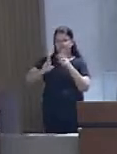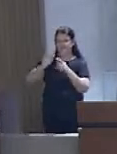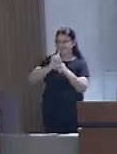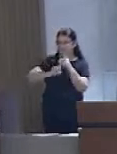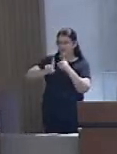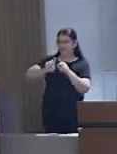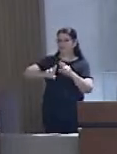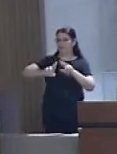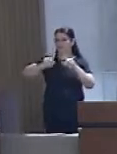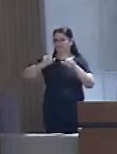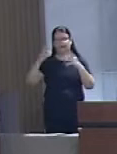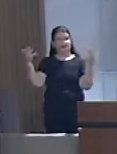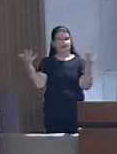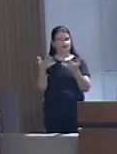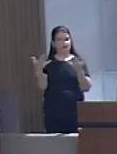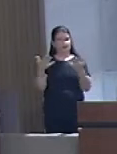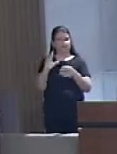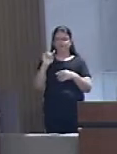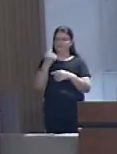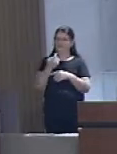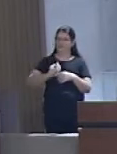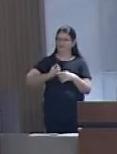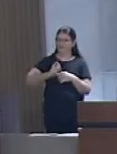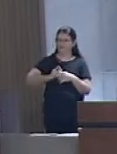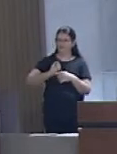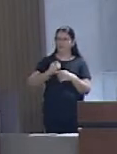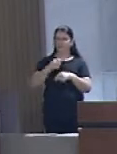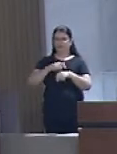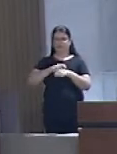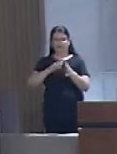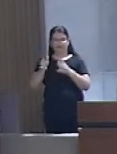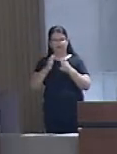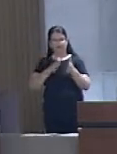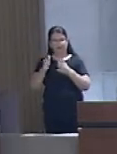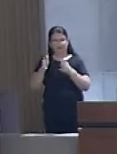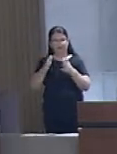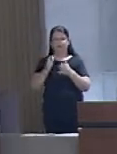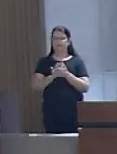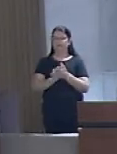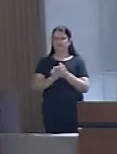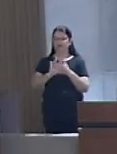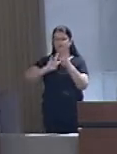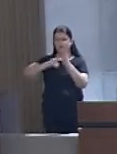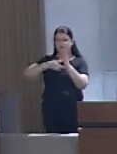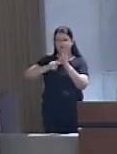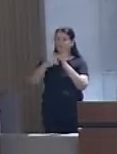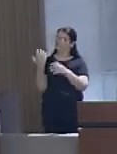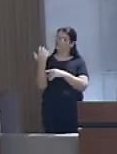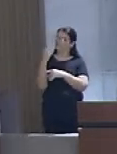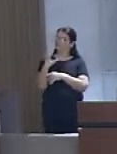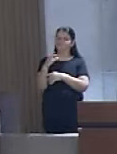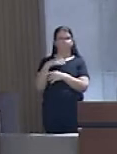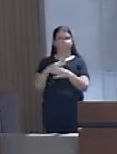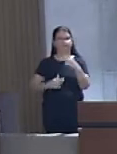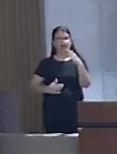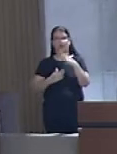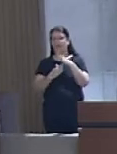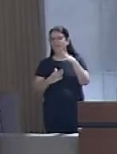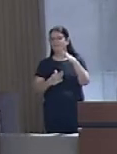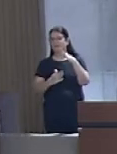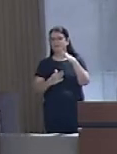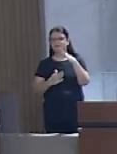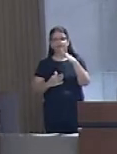diferente. E hoje a gente vive uma situação onde os sindicatos colocam que chegou no limite do